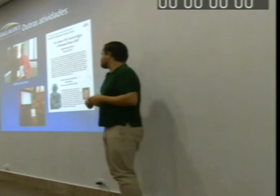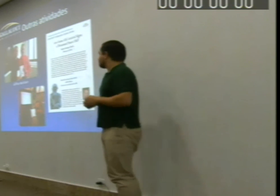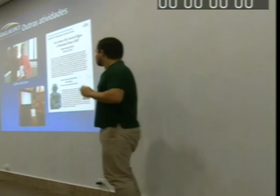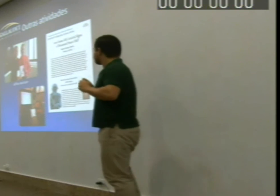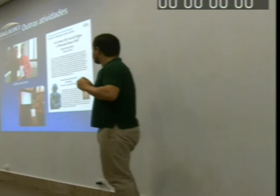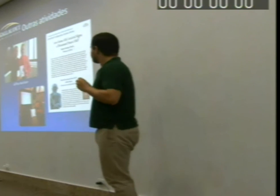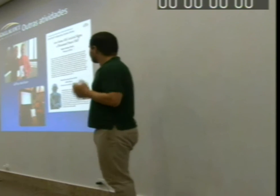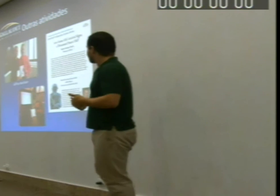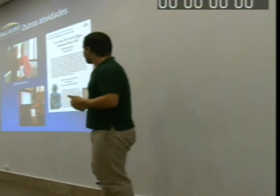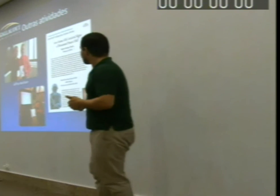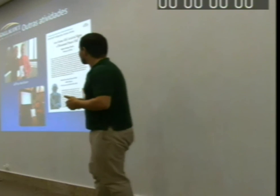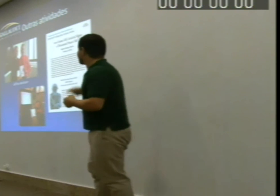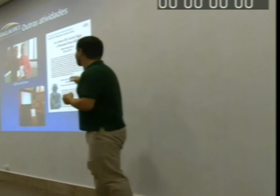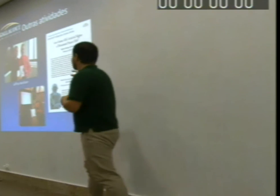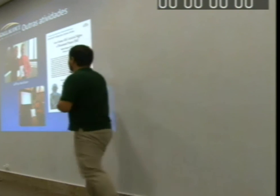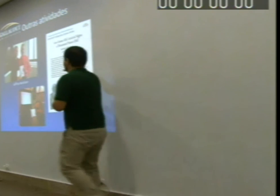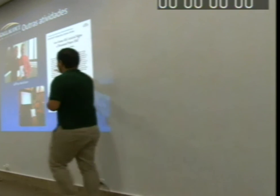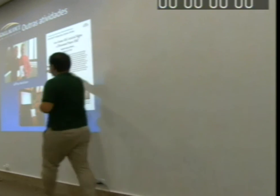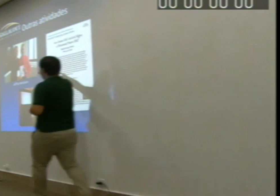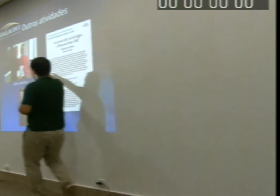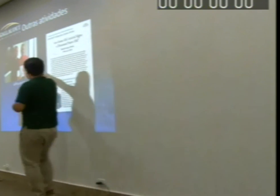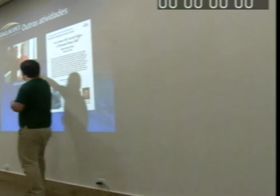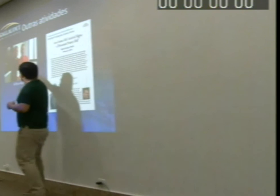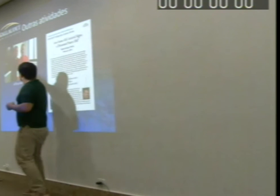esse contato visual tem que ser